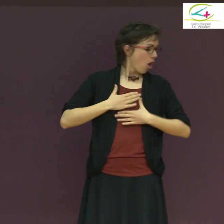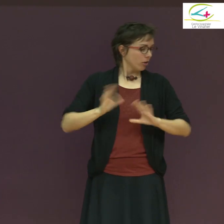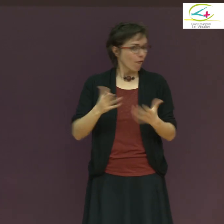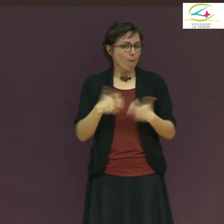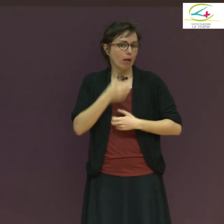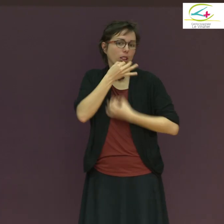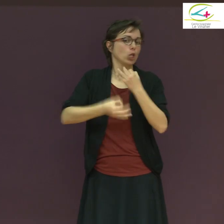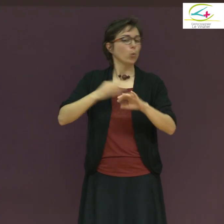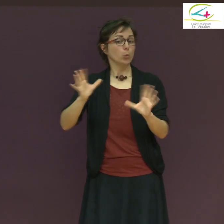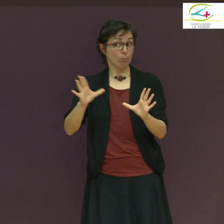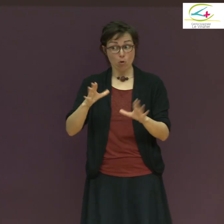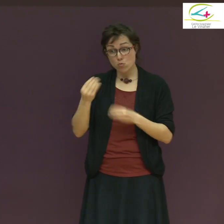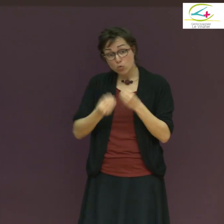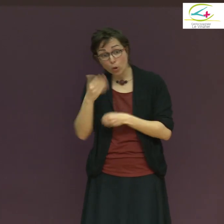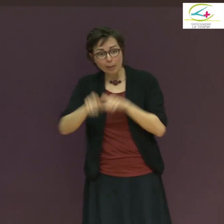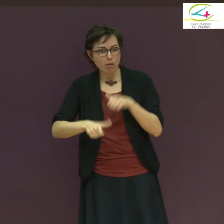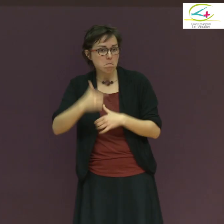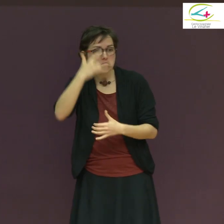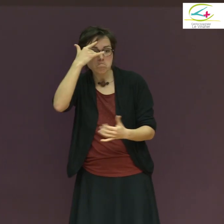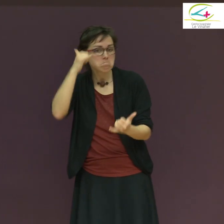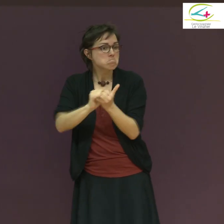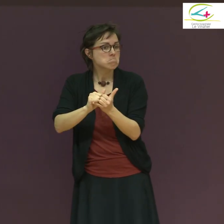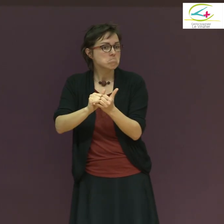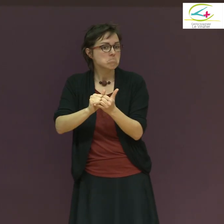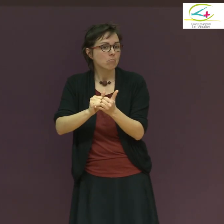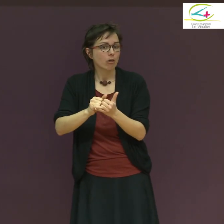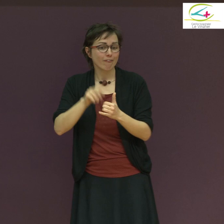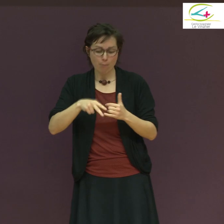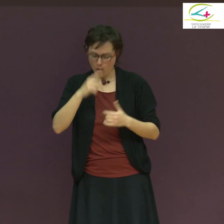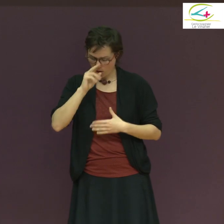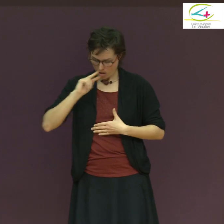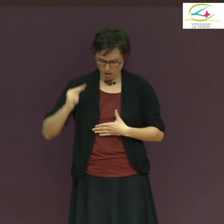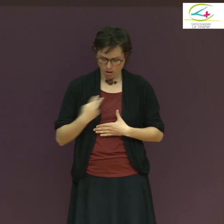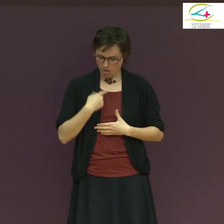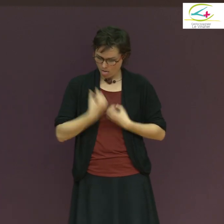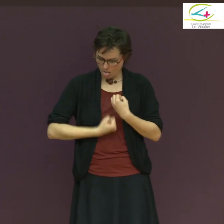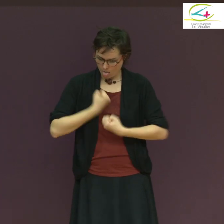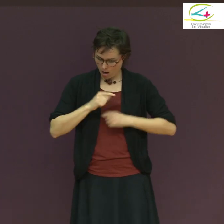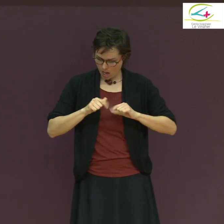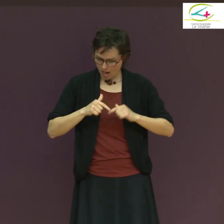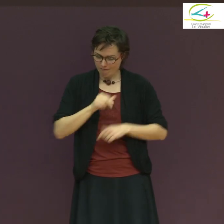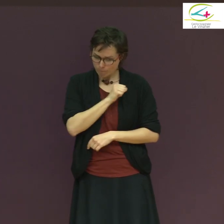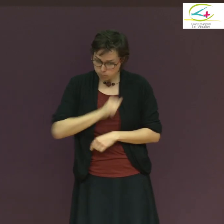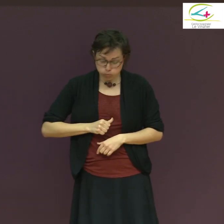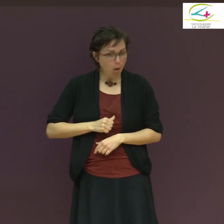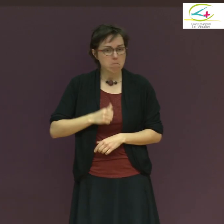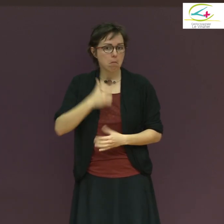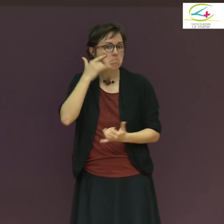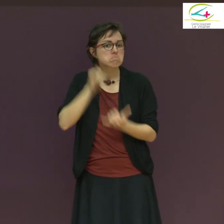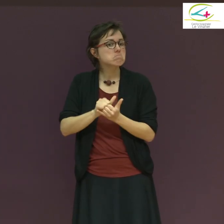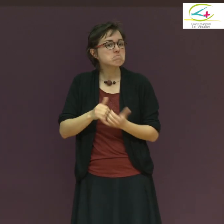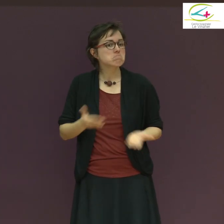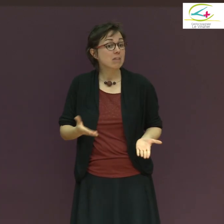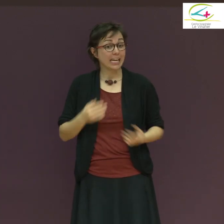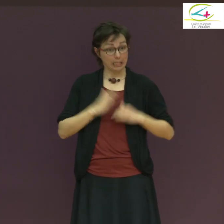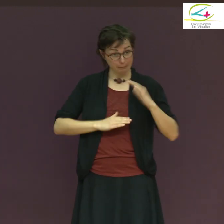patients qui ne réalisent pas eux-mêmes à quel point ils allaient mal. Et notre métier qui n'est pas toujours drôle, c'est de leur dire, ben, je